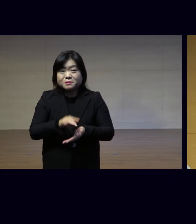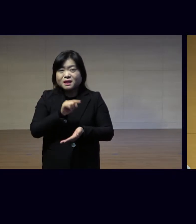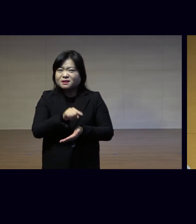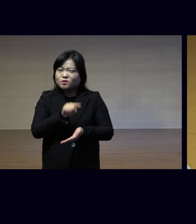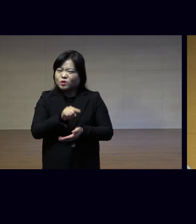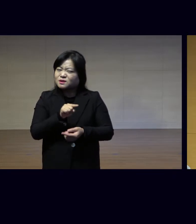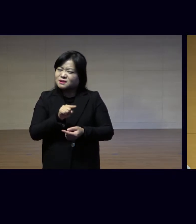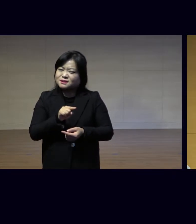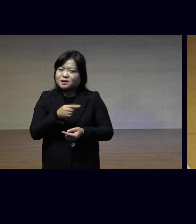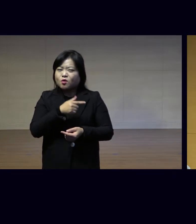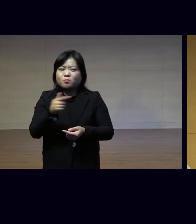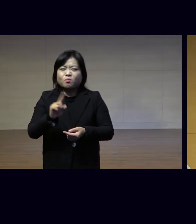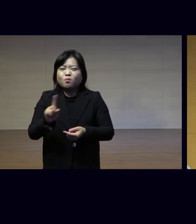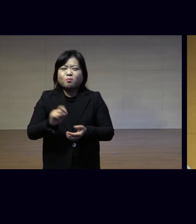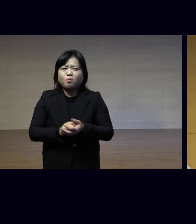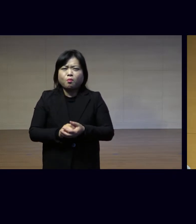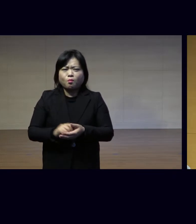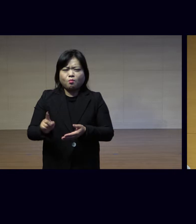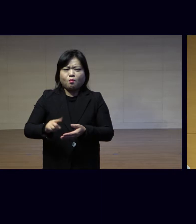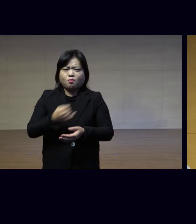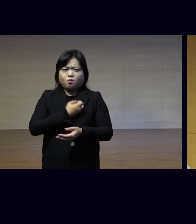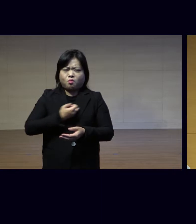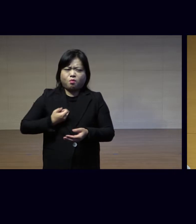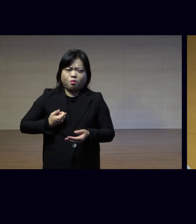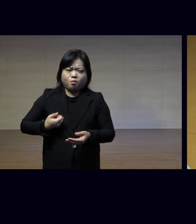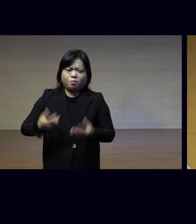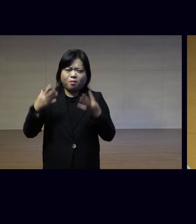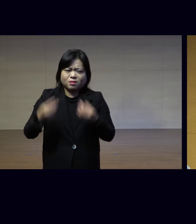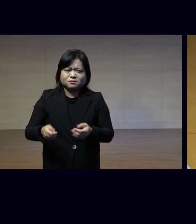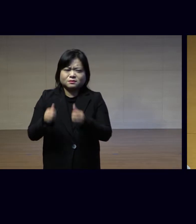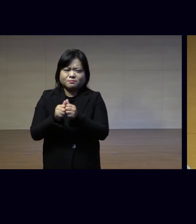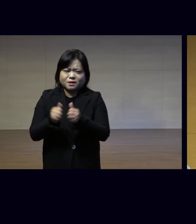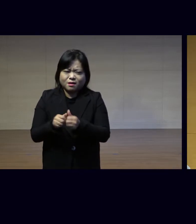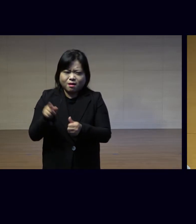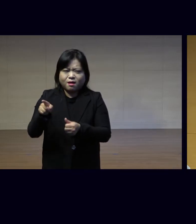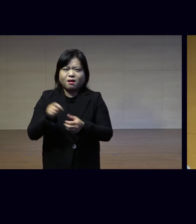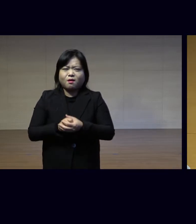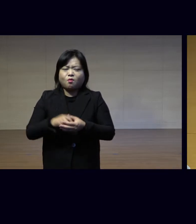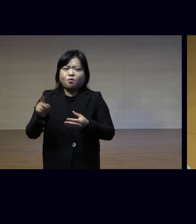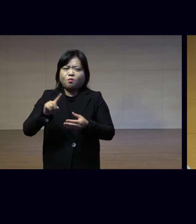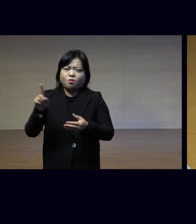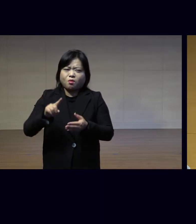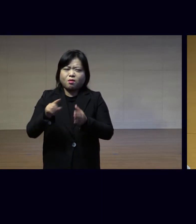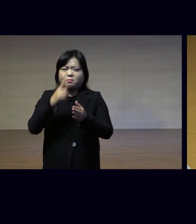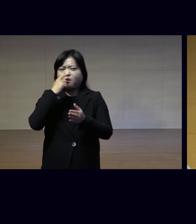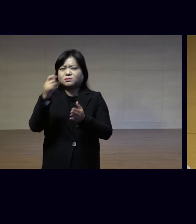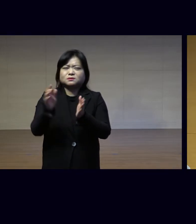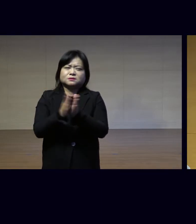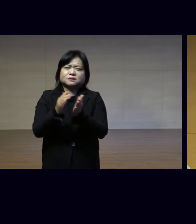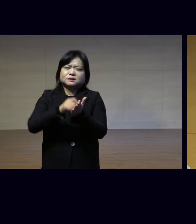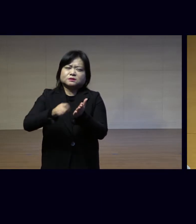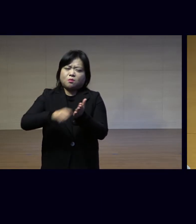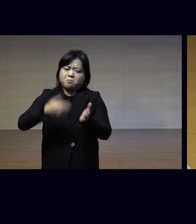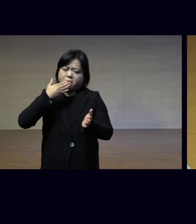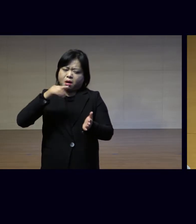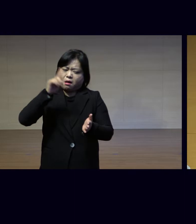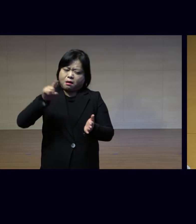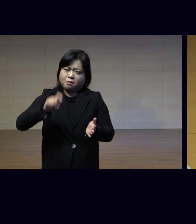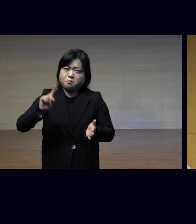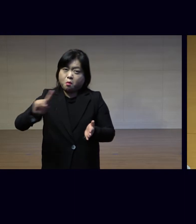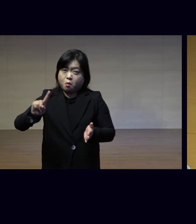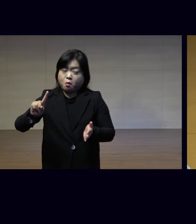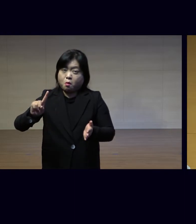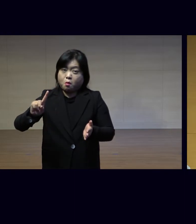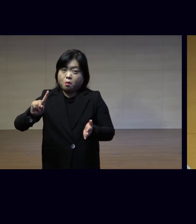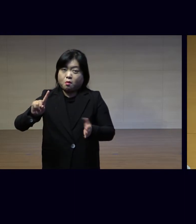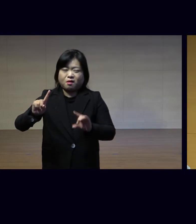그것이 어떻게 그렇게 여자 관계도 복잡한 남자가 어떻게 멋있는 글을 쓸 수가 있어? 거꾸로